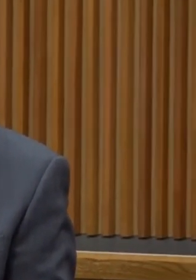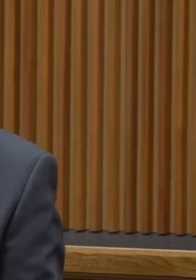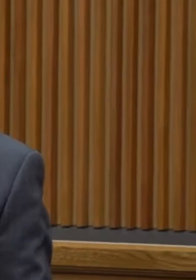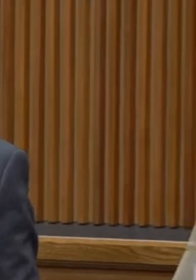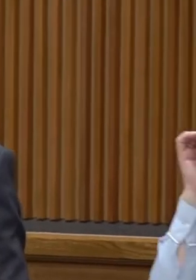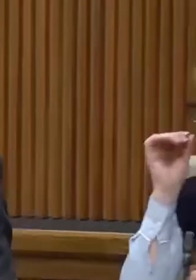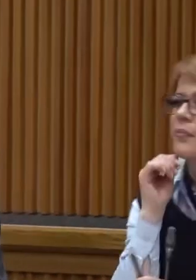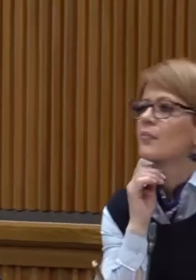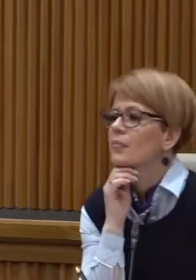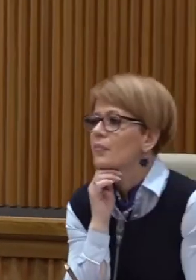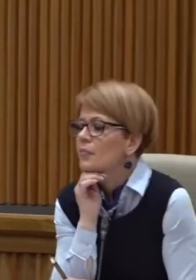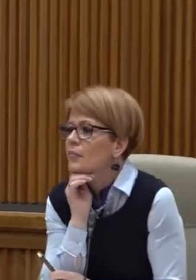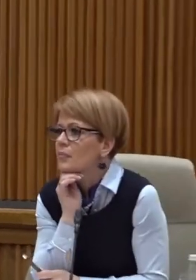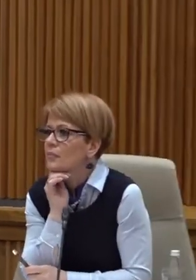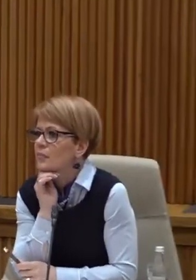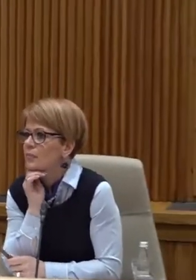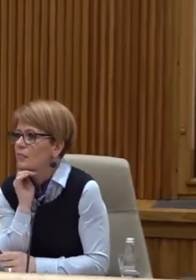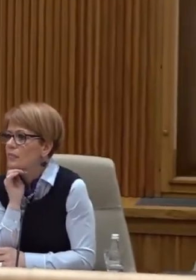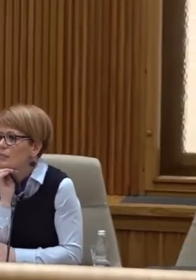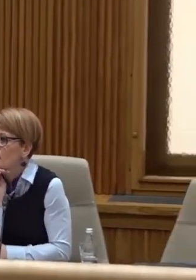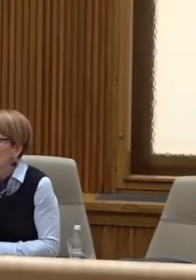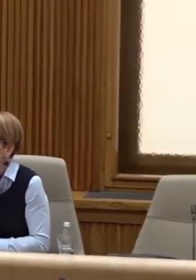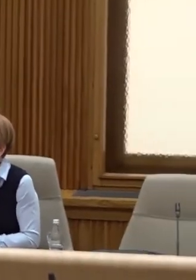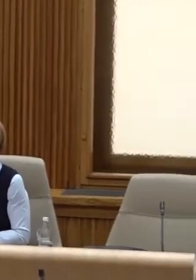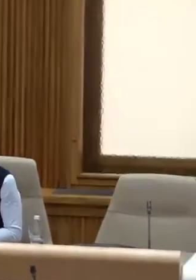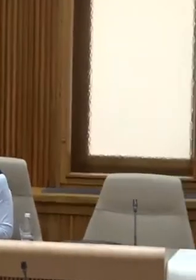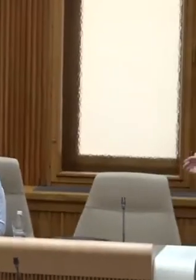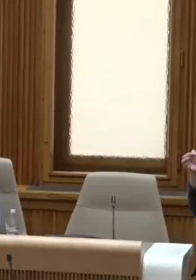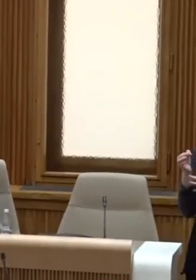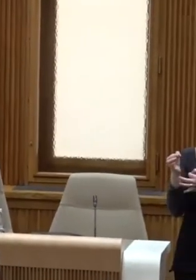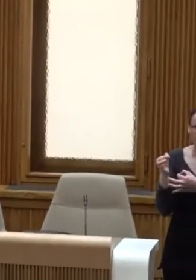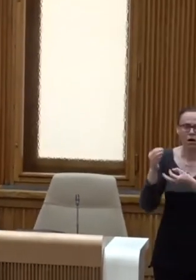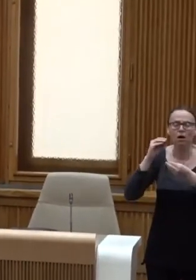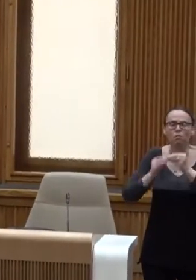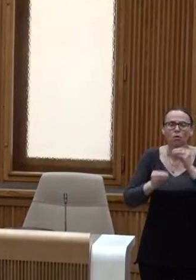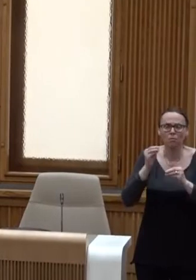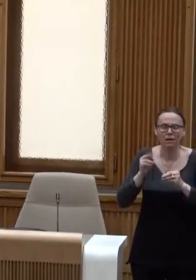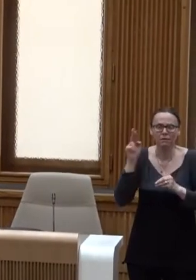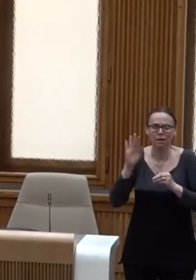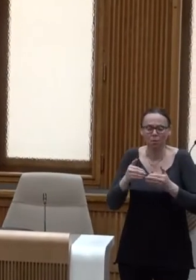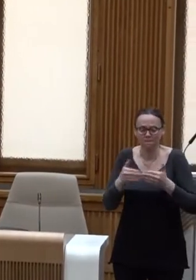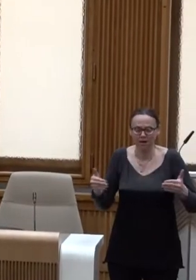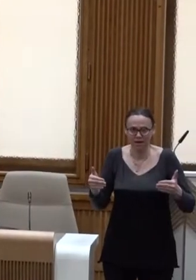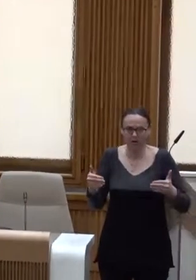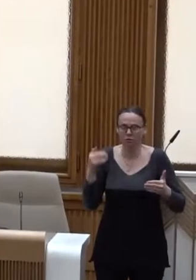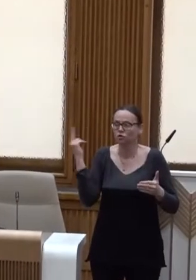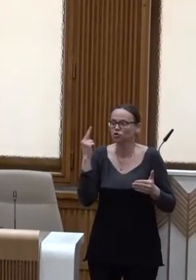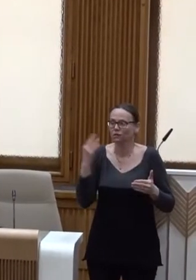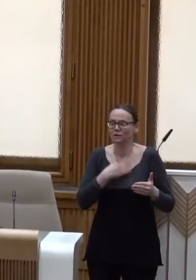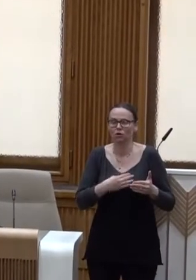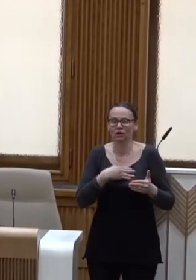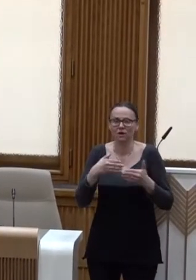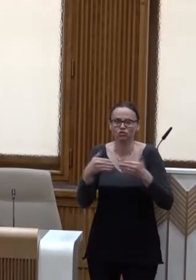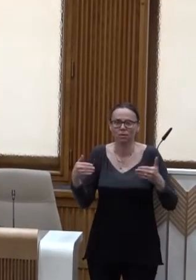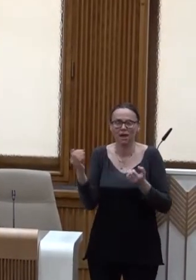Pole? Se slišimo. Gašper Lube, Al Jazeera. Zanima me, problem imamo na mejah, se pravi slovensko-hrvaška